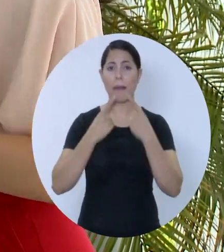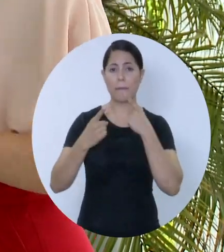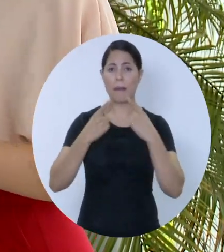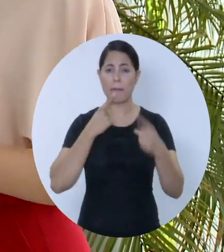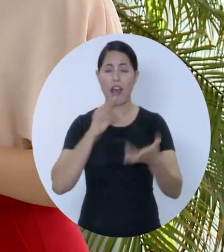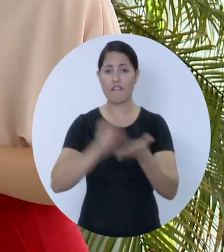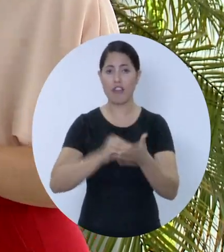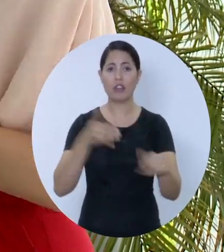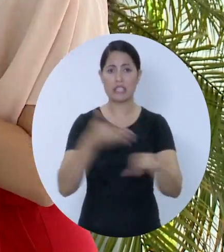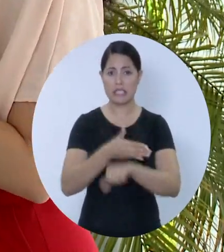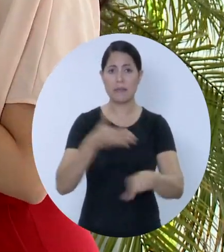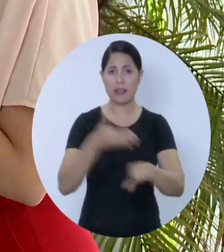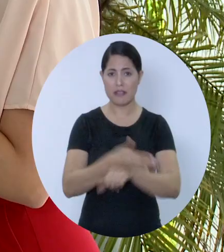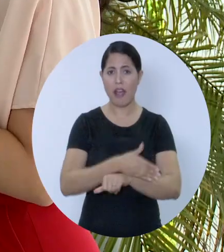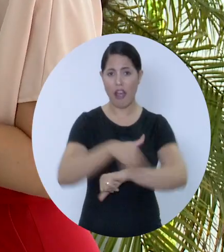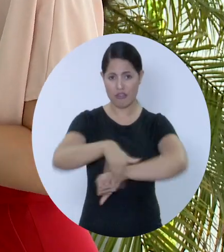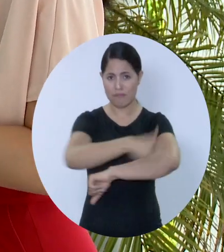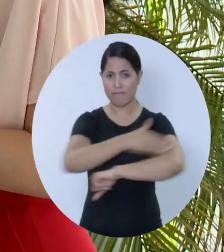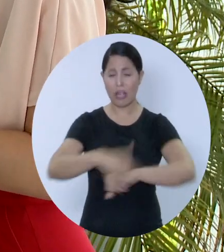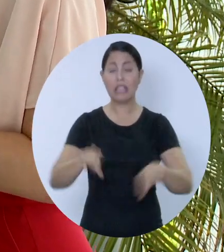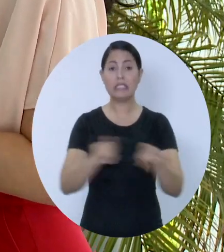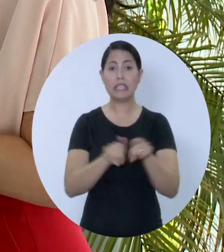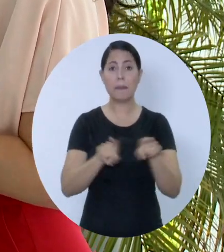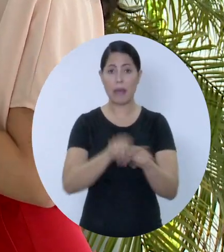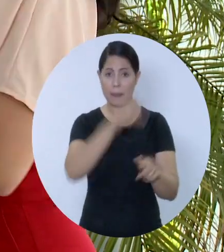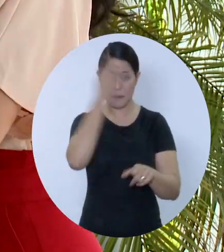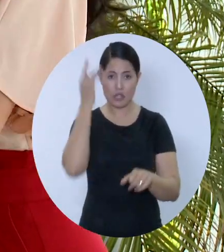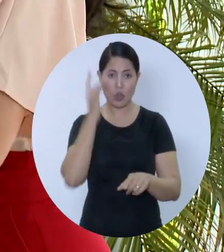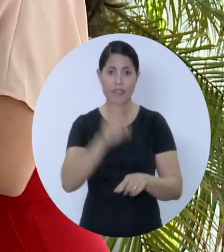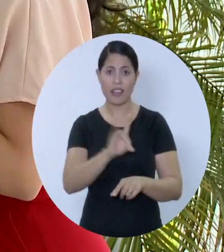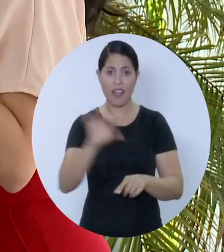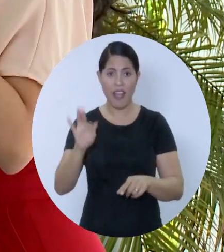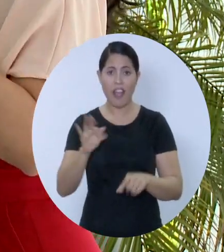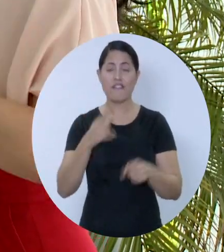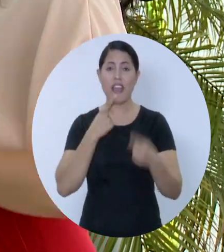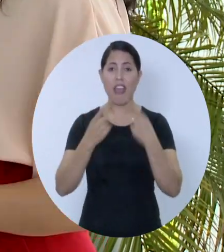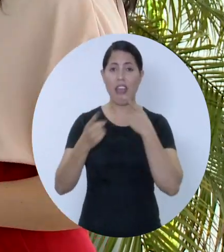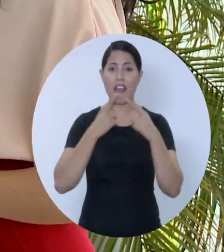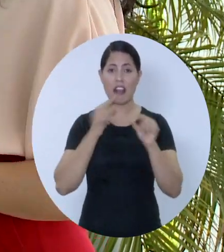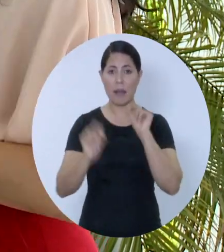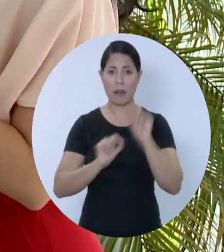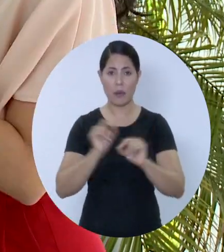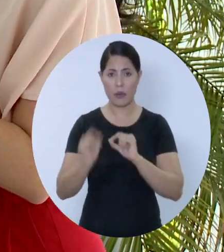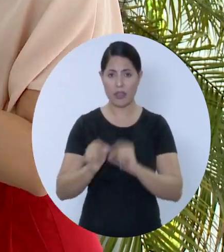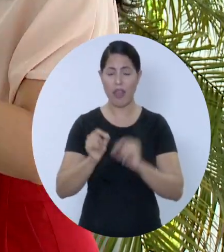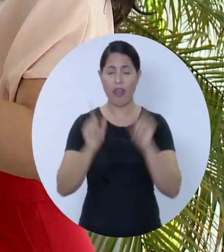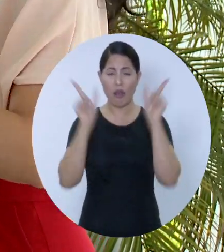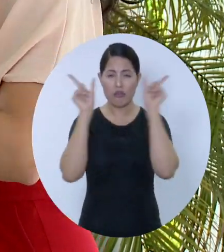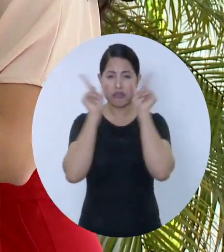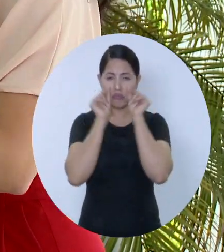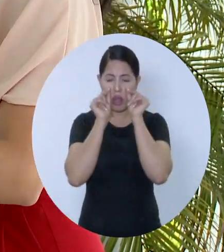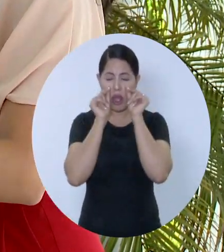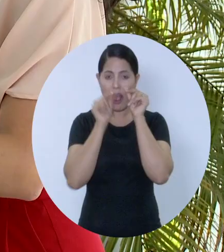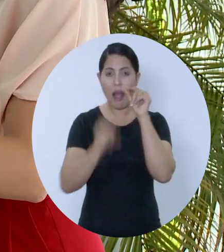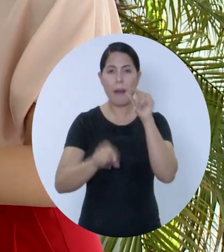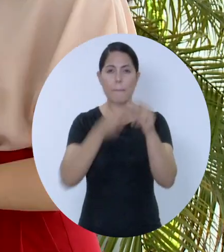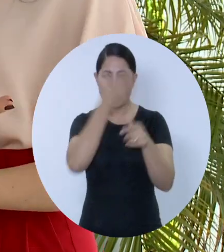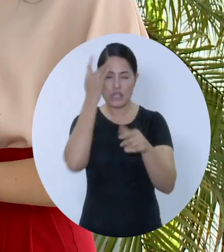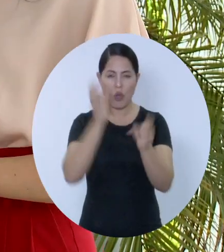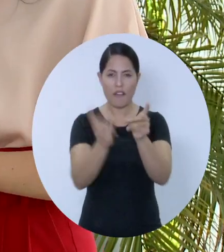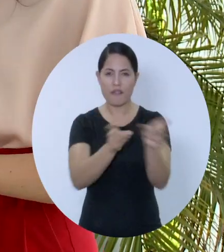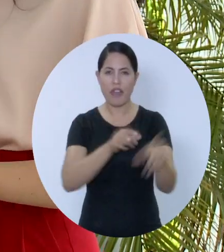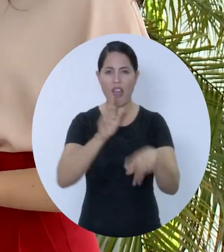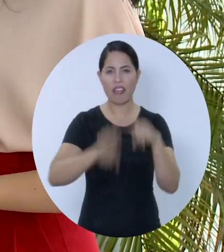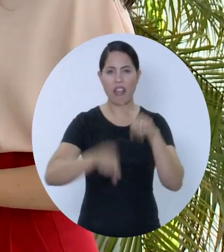da acessibilidade nas ruas. Também temos uma reclamação de uma pessoa com baixa visão no Distrito Federal, que reclama dos ambulantes aí